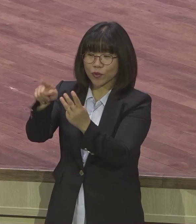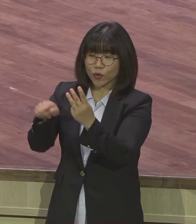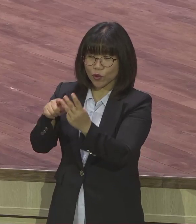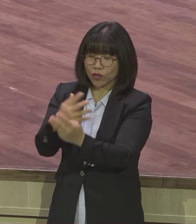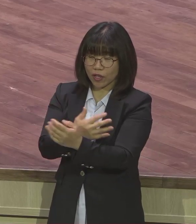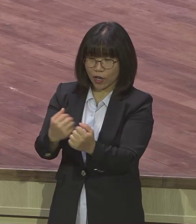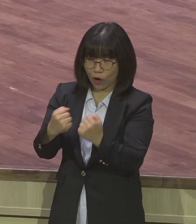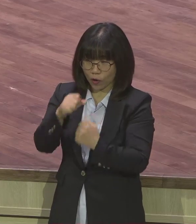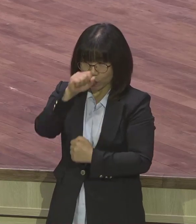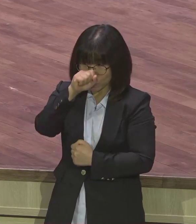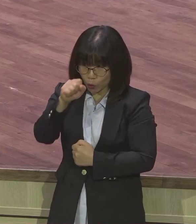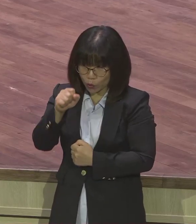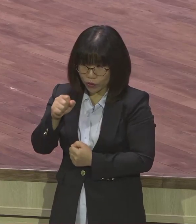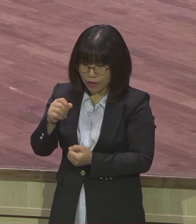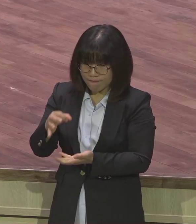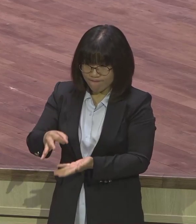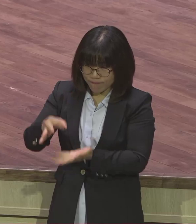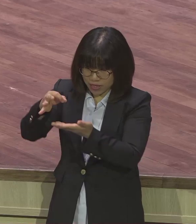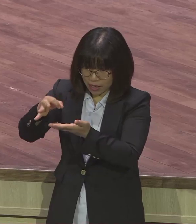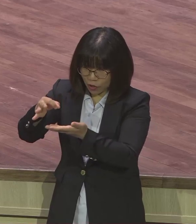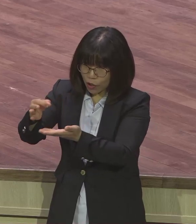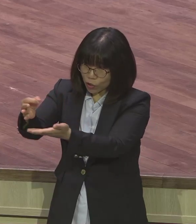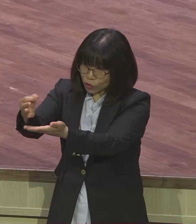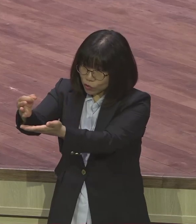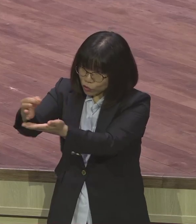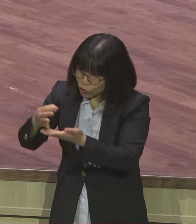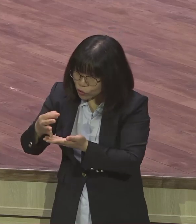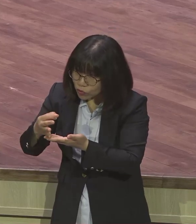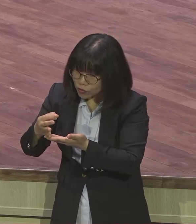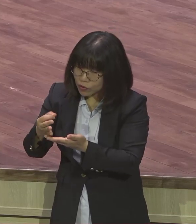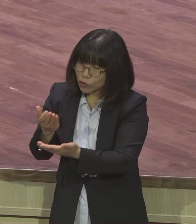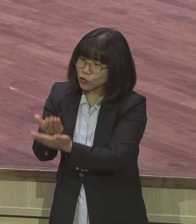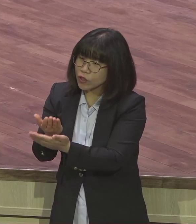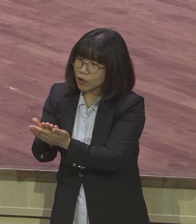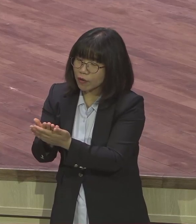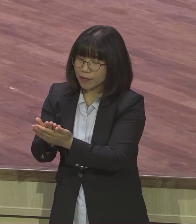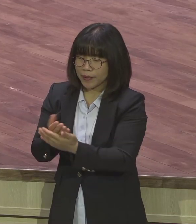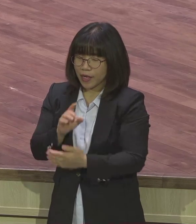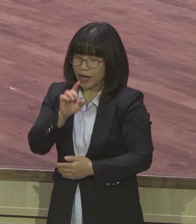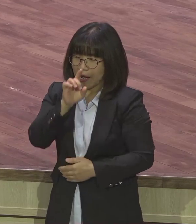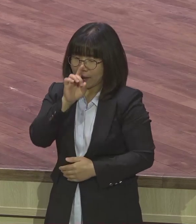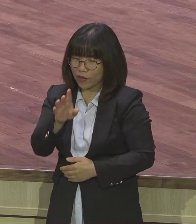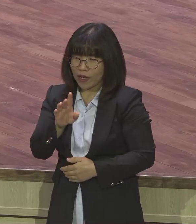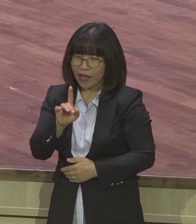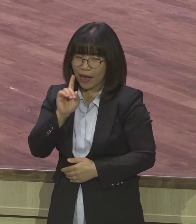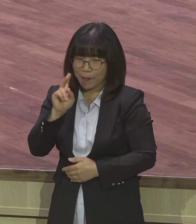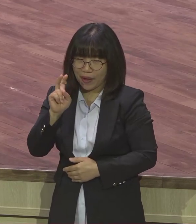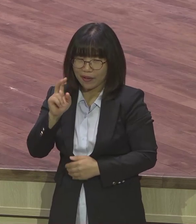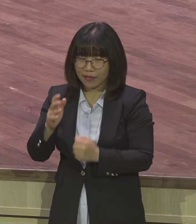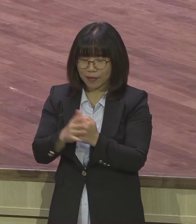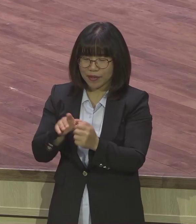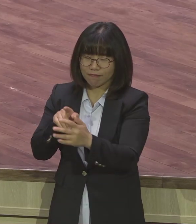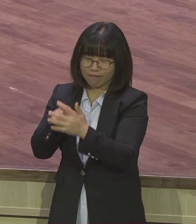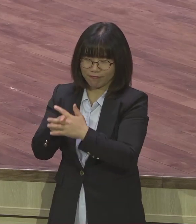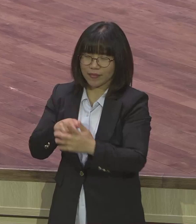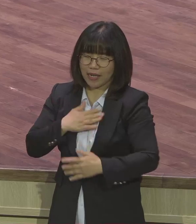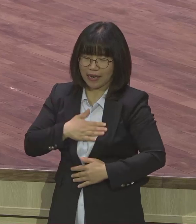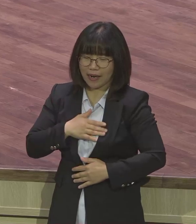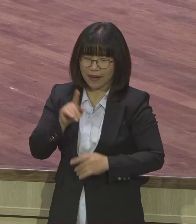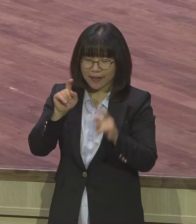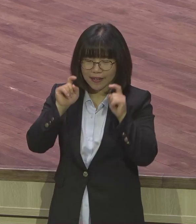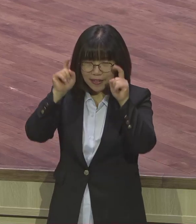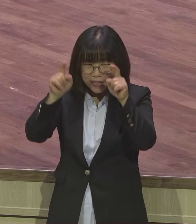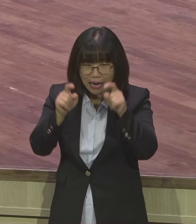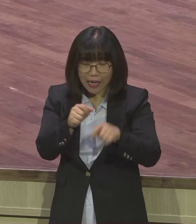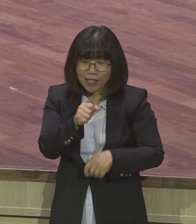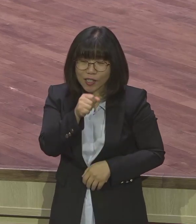양을 달라 뭐 그럼 절대 안 줄 인간이라는 걸 알고 있었어요. 라반과 양과 염소 중에서